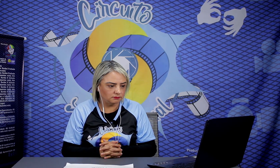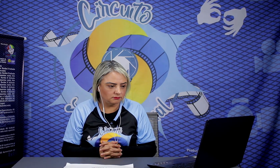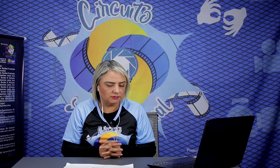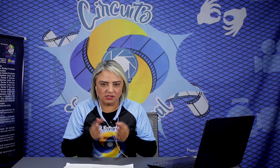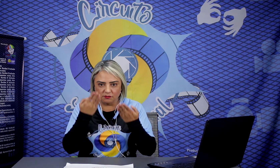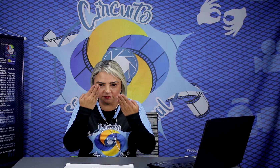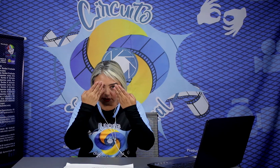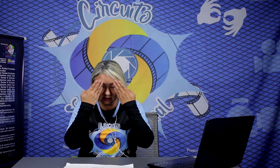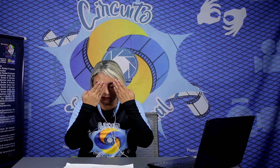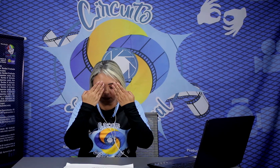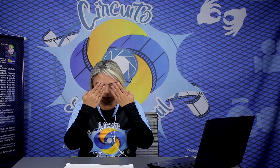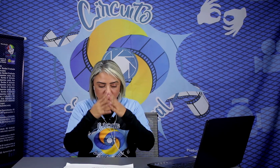Mas a configuração é a mesma.